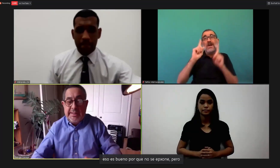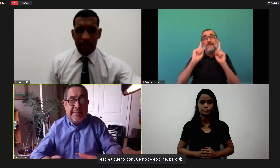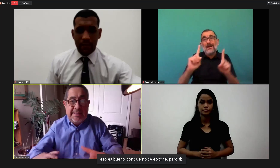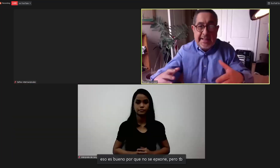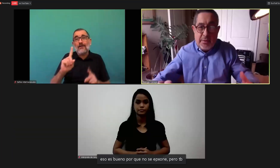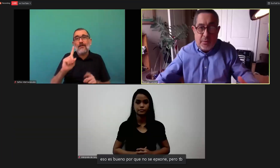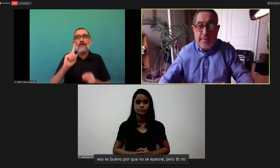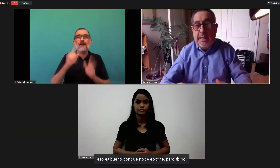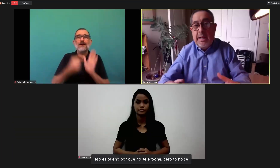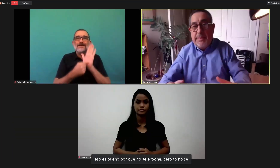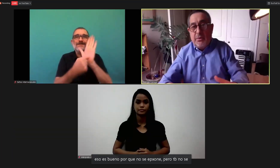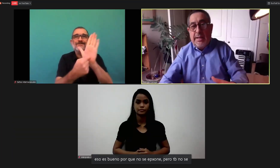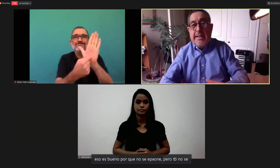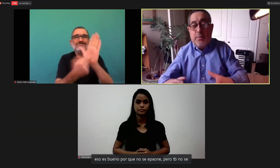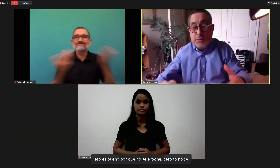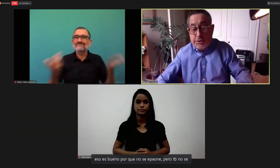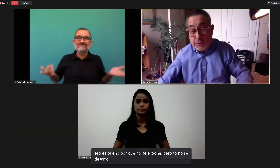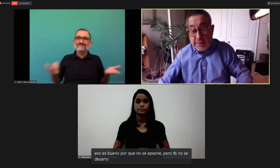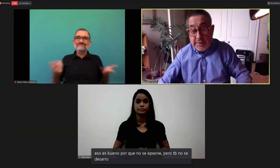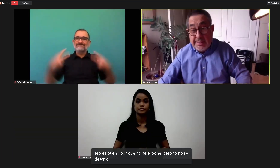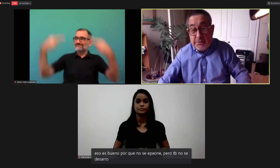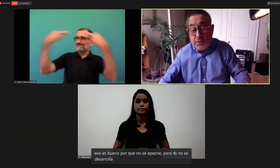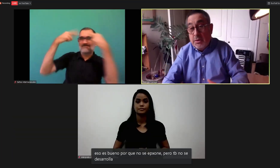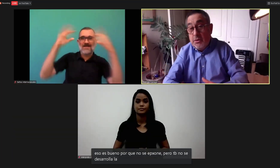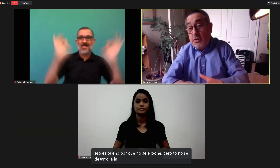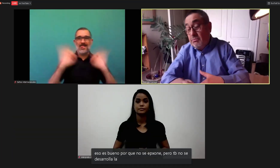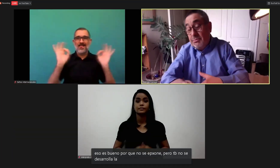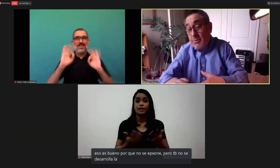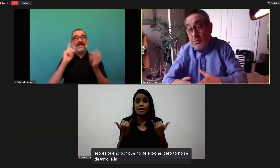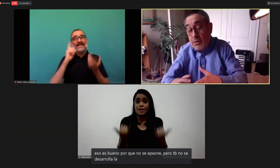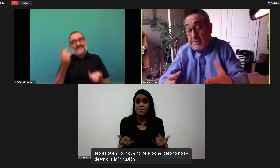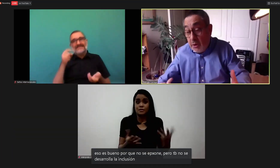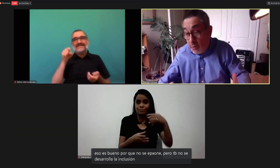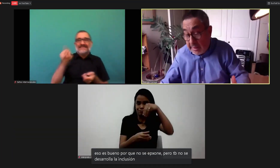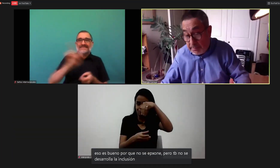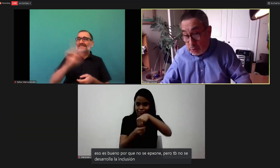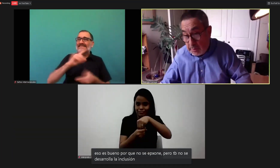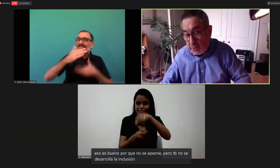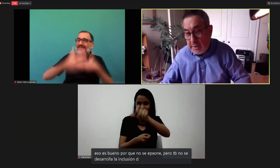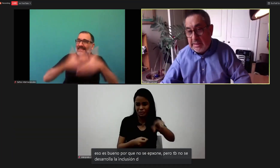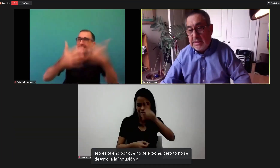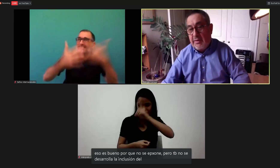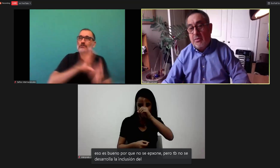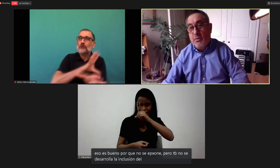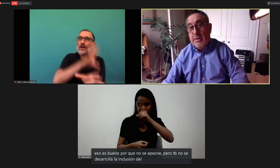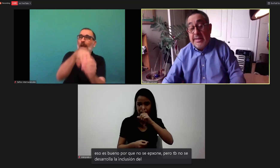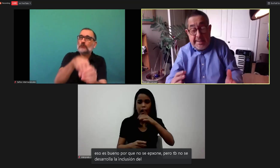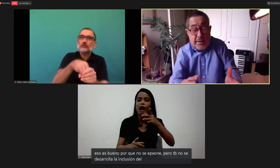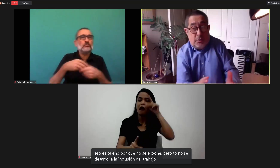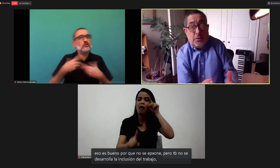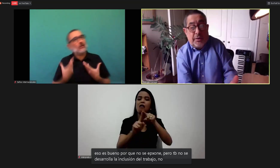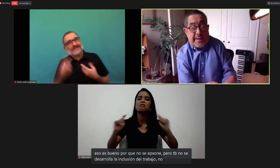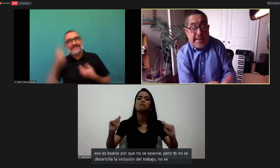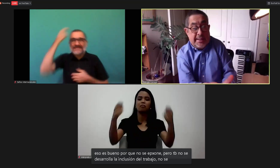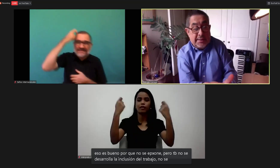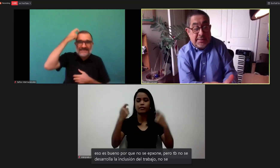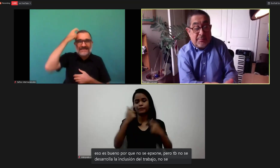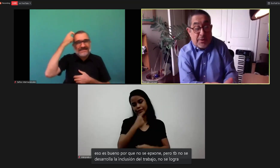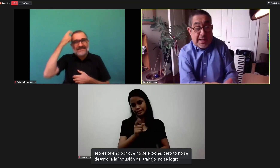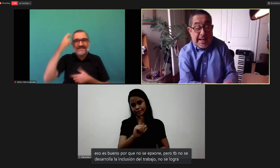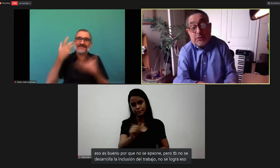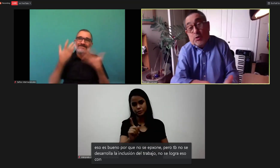ámbito integrador, el ámbito de la inclusión. Eso no se logra, por supuesto, con el teletrabajo. Y lo otro es